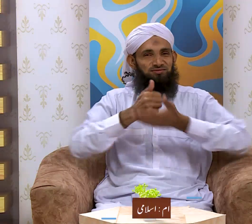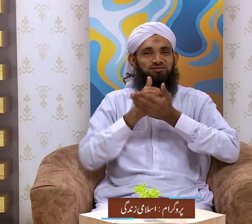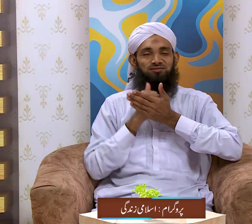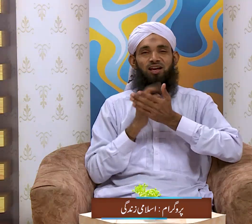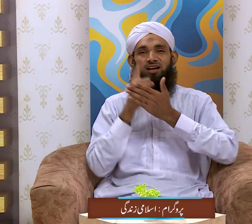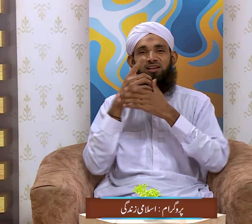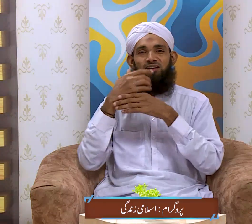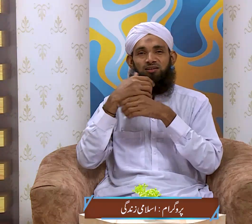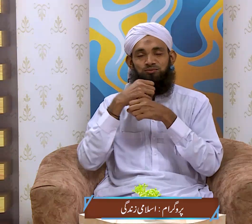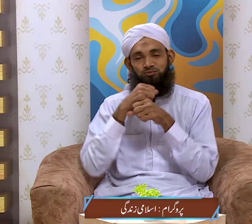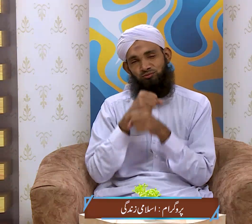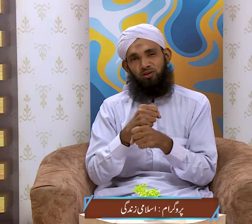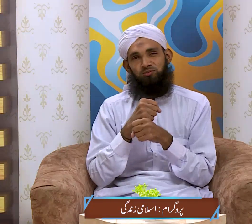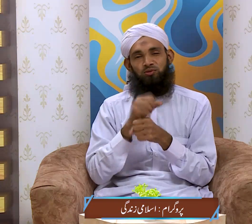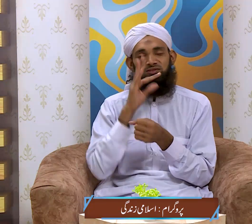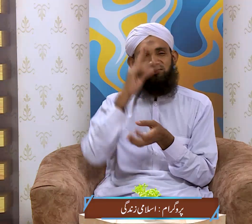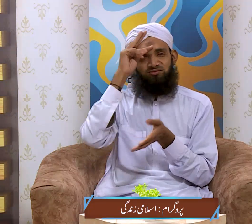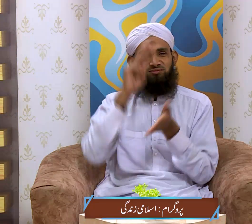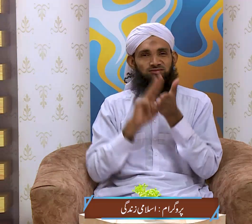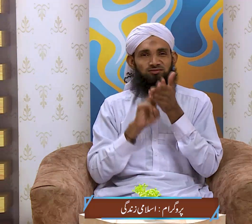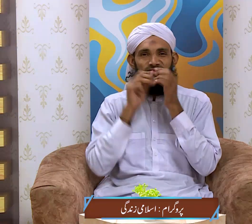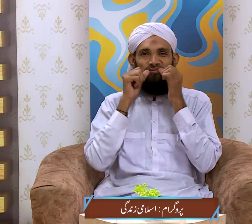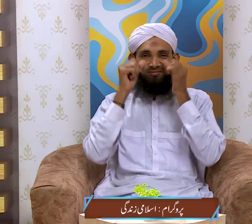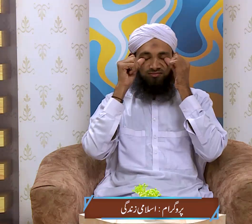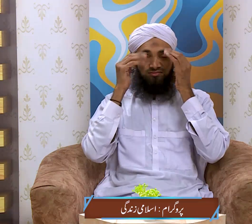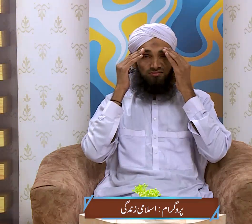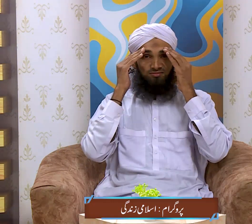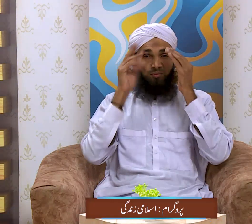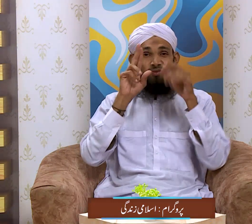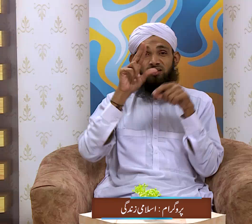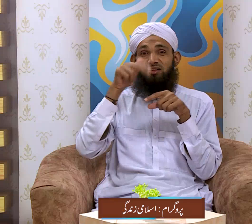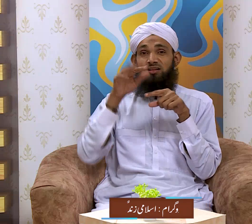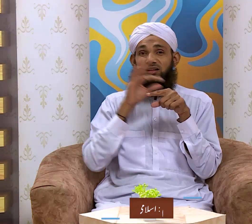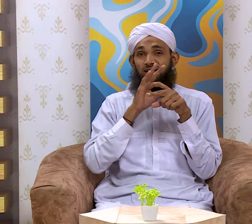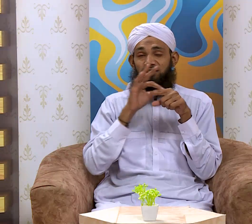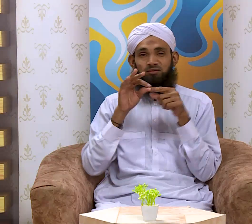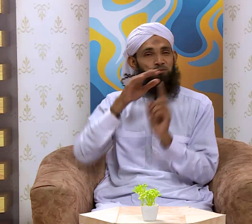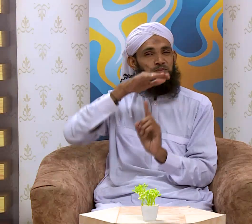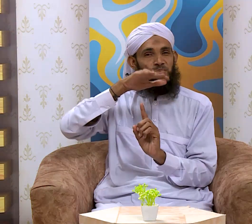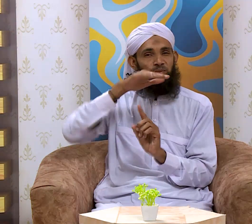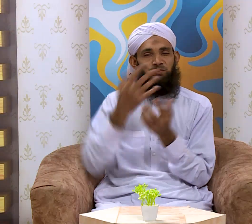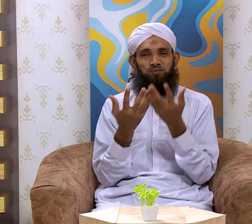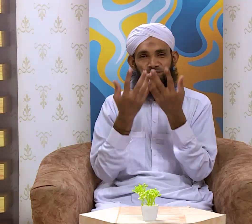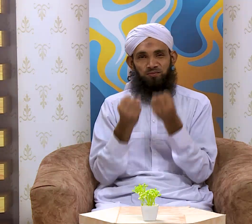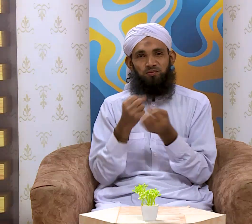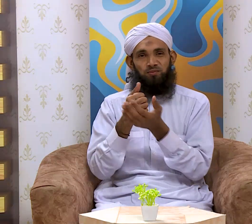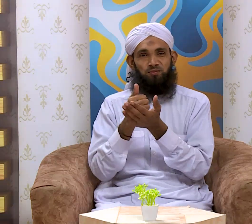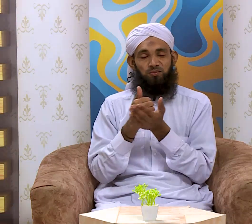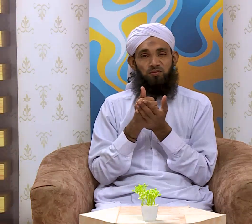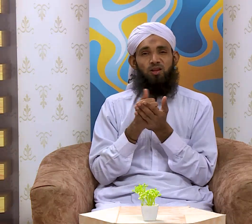و تعالی ہم سب کو نبی پاک علیہ الصلوۃ والسلام کے معجزہ معراج کی برکتوں سے مالا مال فرمائے، اس کی عظمتوں اور